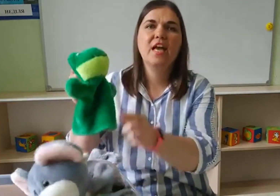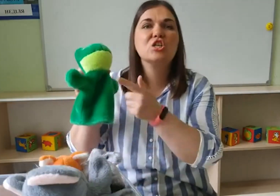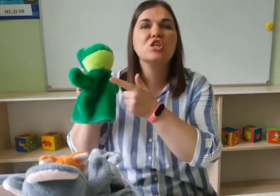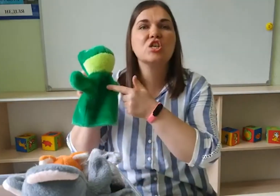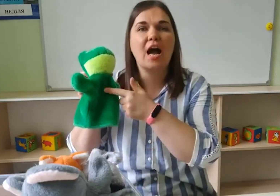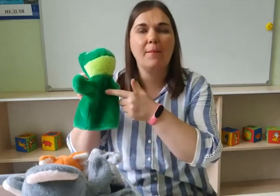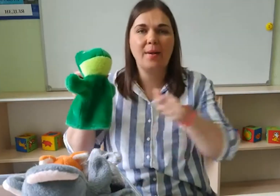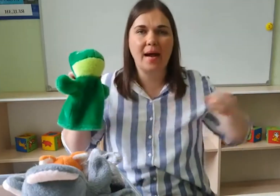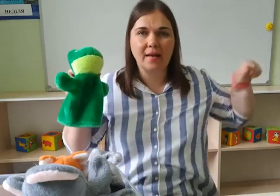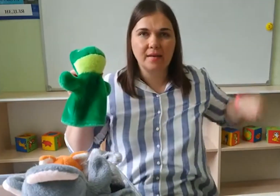Жаба